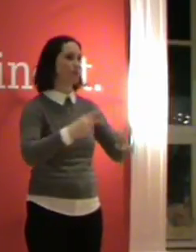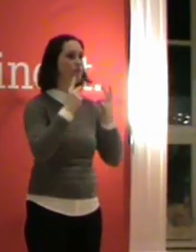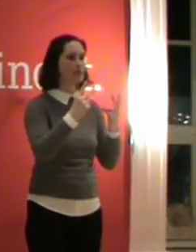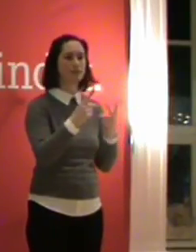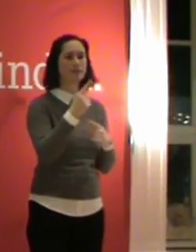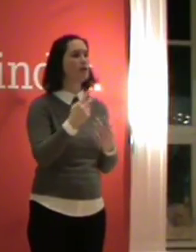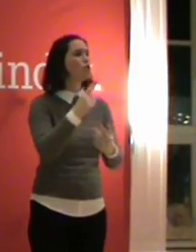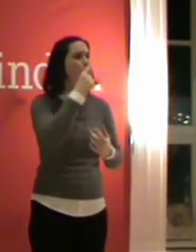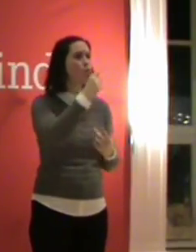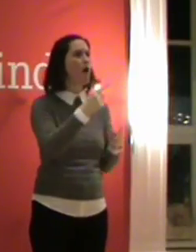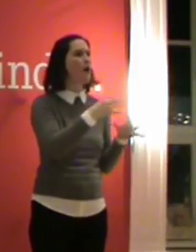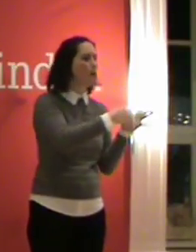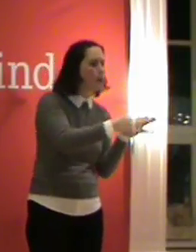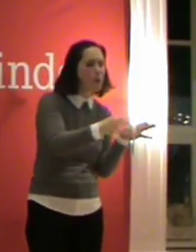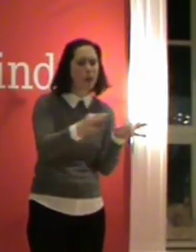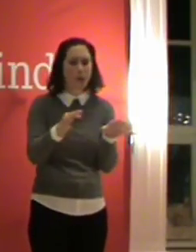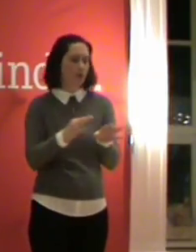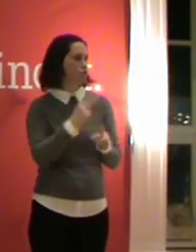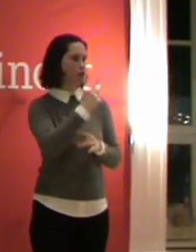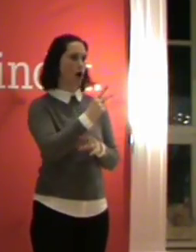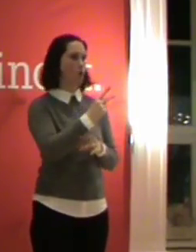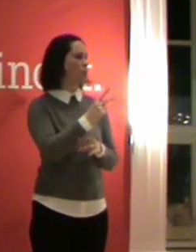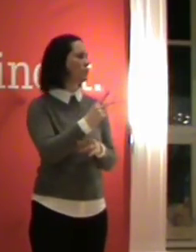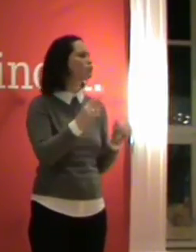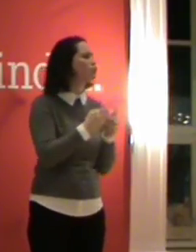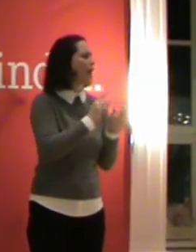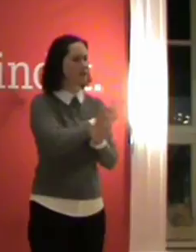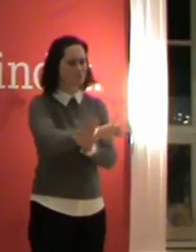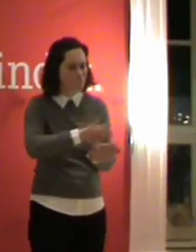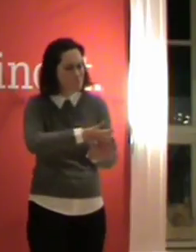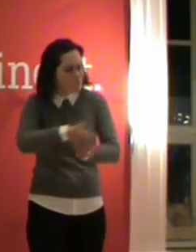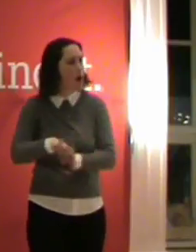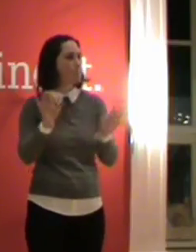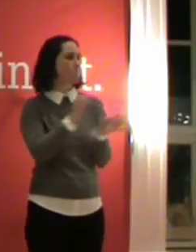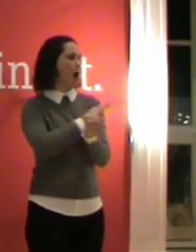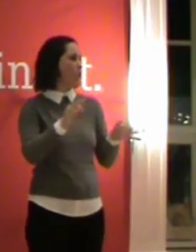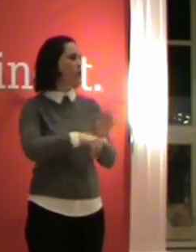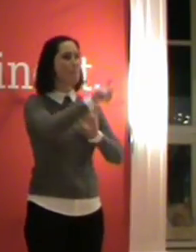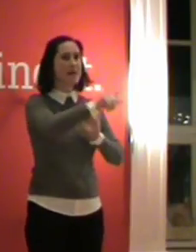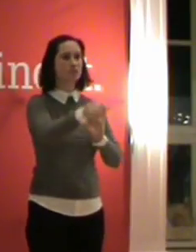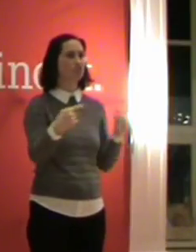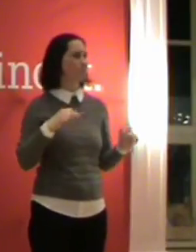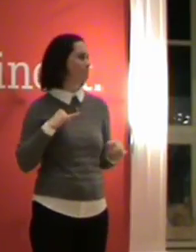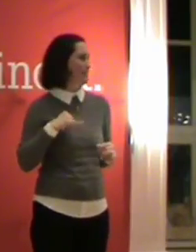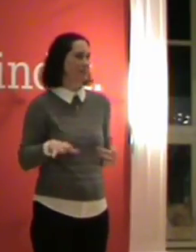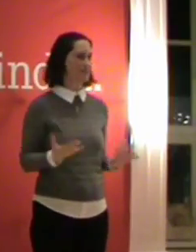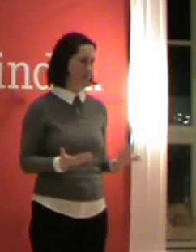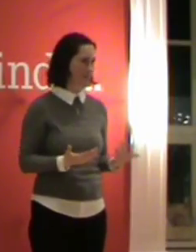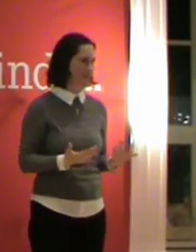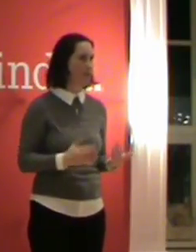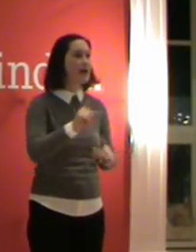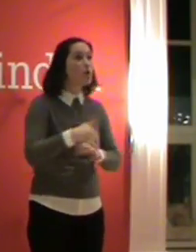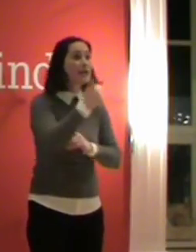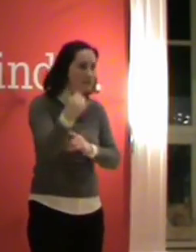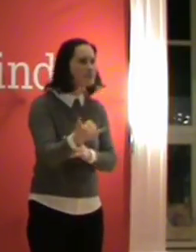nicht hin und wieder kleinteilige Auseinandersetzungen der Linken. Die brauchen wir wirklich nicht, es interessiert auch die Menschen nicht. Wir können die im Übrigen alle noch nächstes